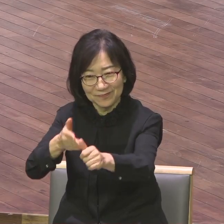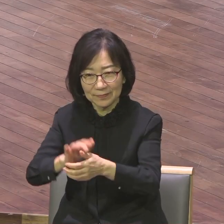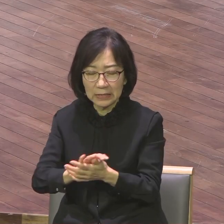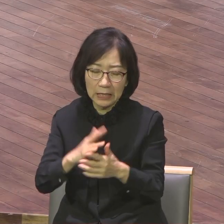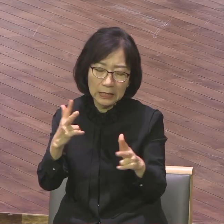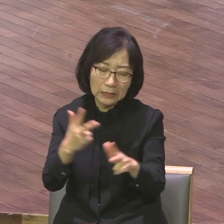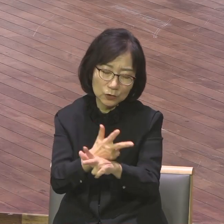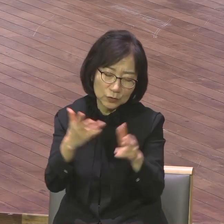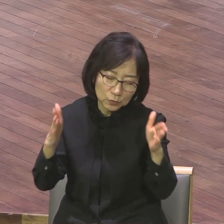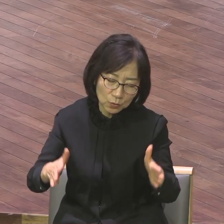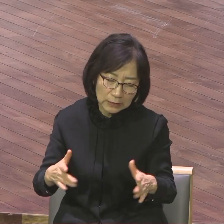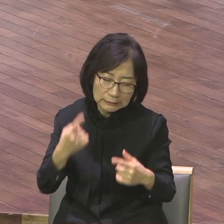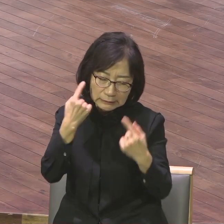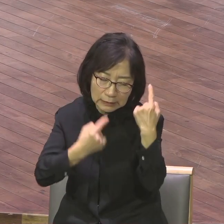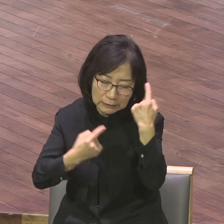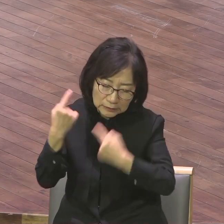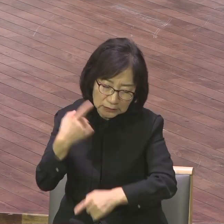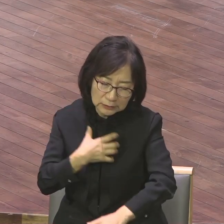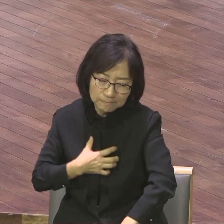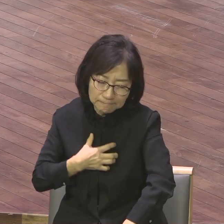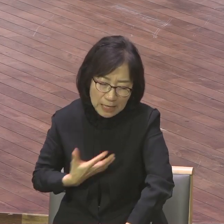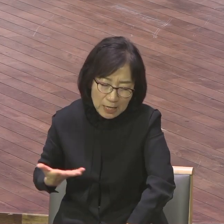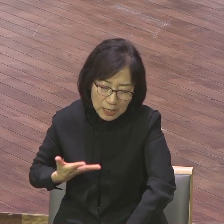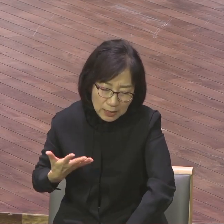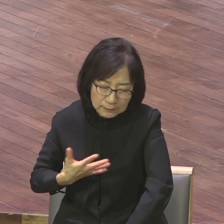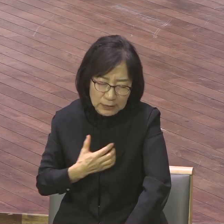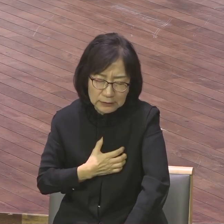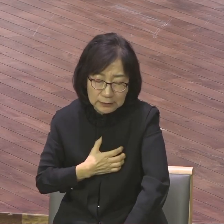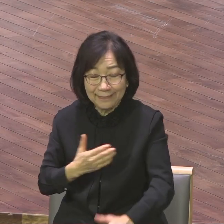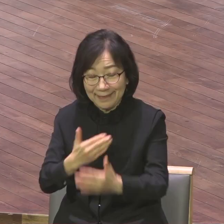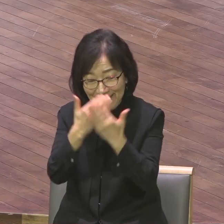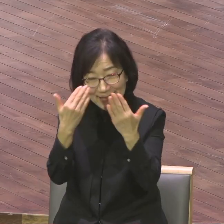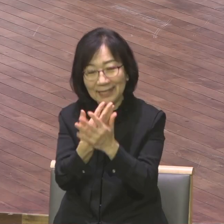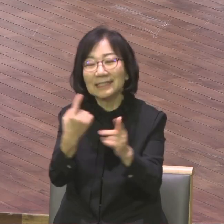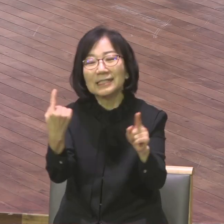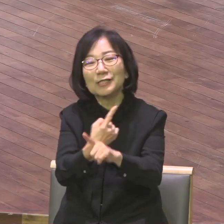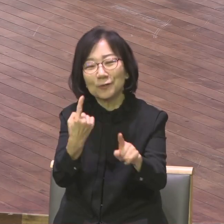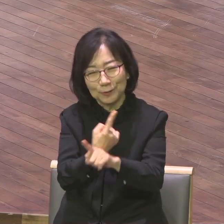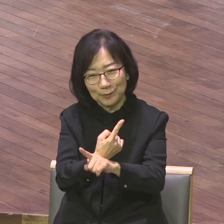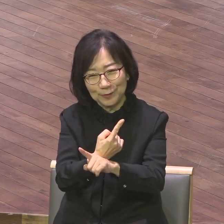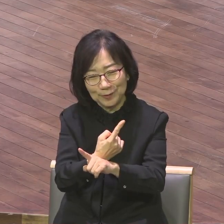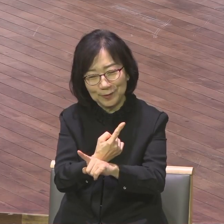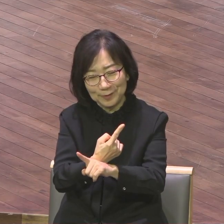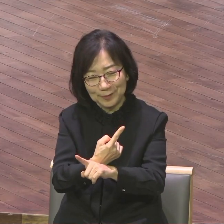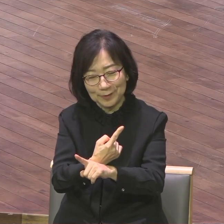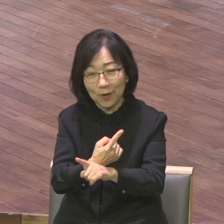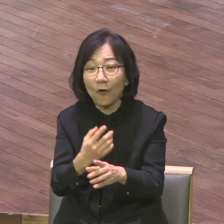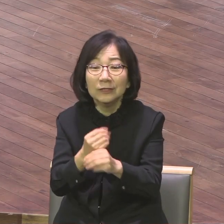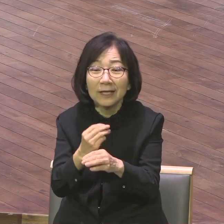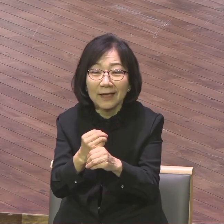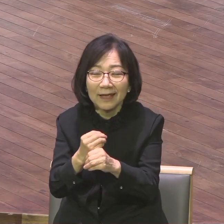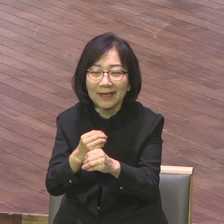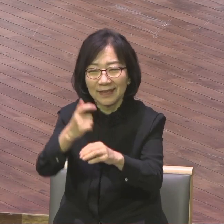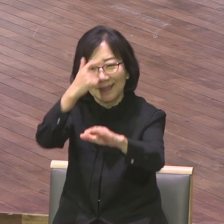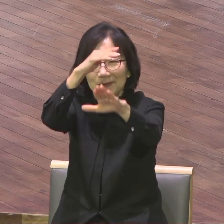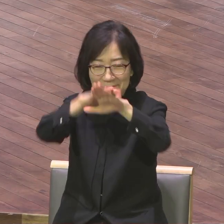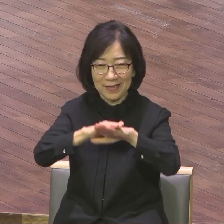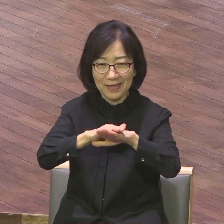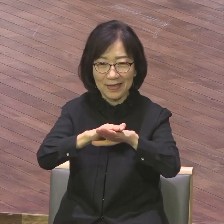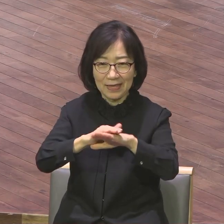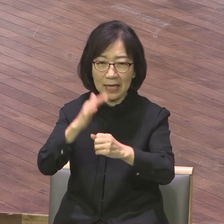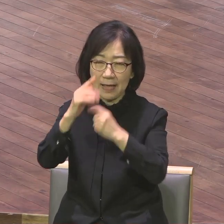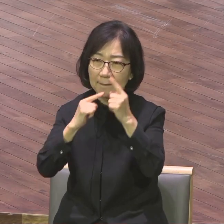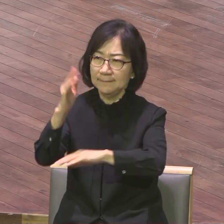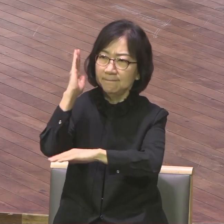받았던 모든 상처, 모든 아픔이 다 치유되는 것이 예배예요. 그것이 하나님의 말씀의 능력이고 예수